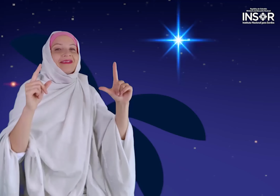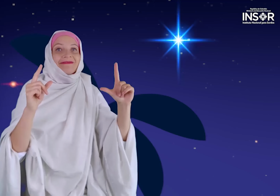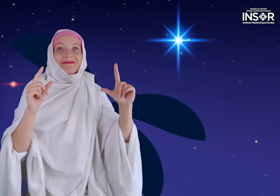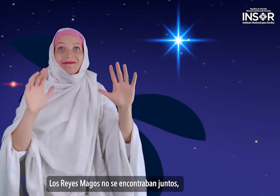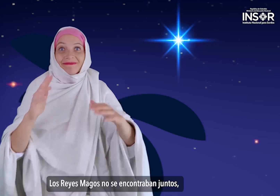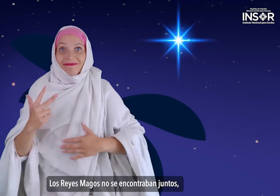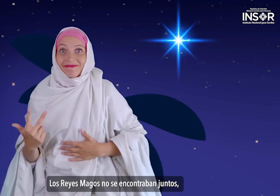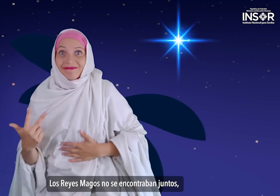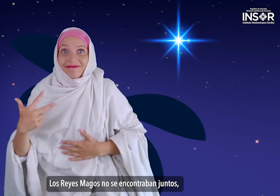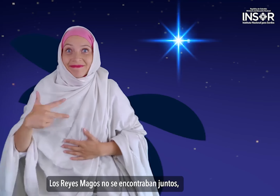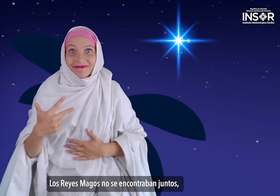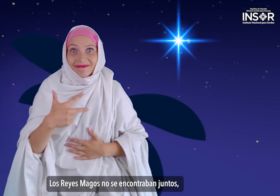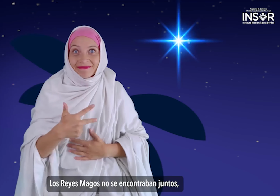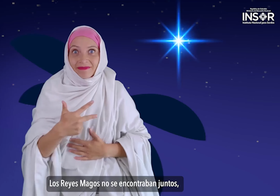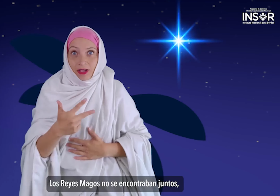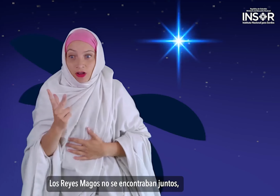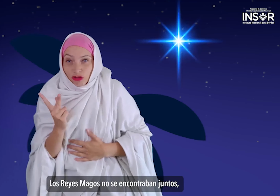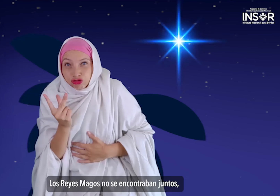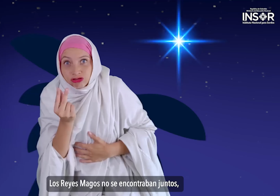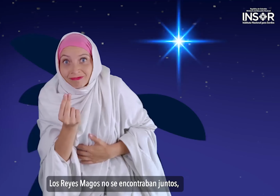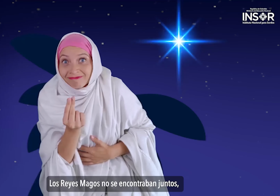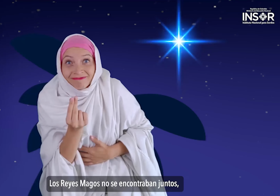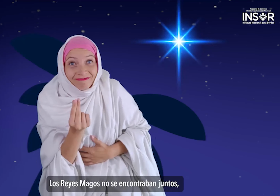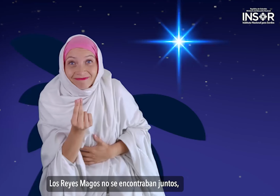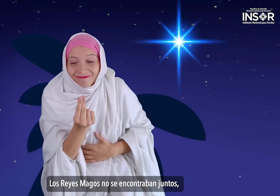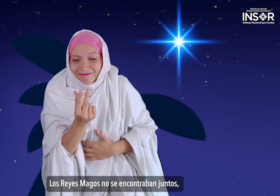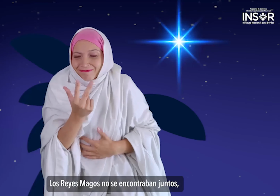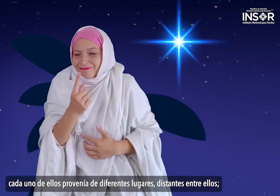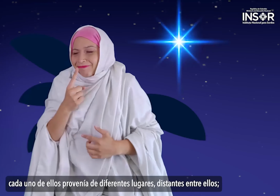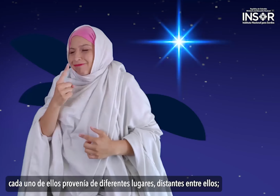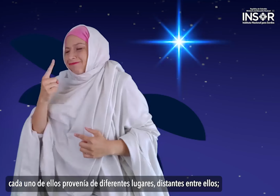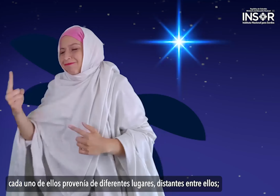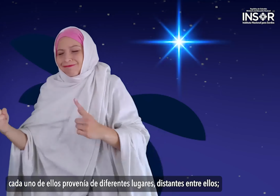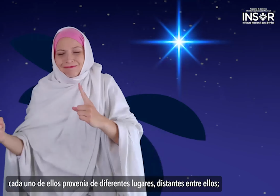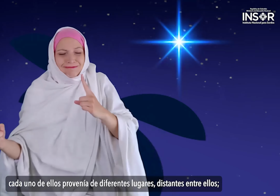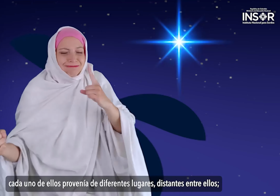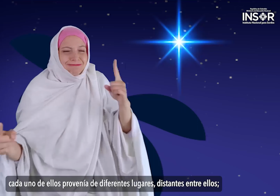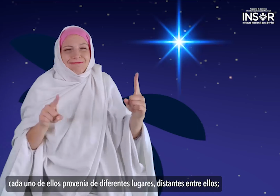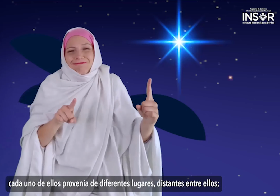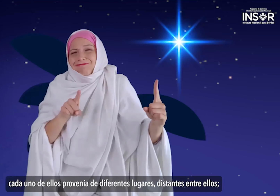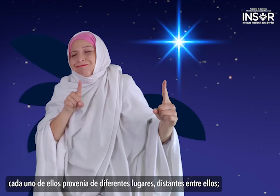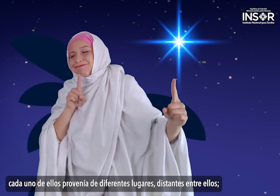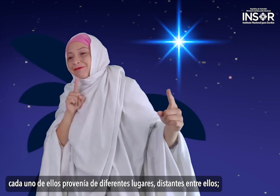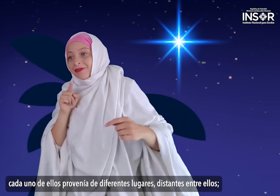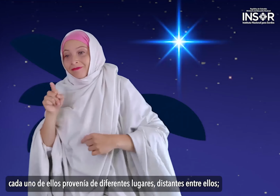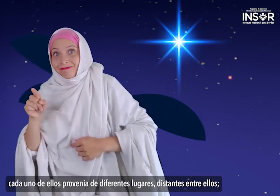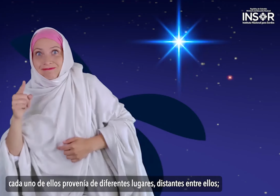Los reyes magos no se encontraban juntos. Cada uno de ellos provenía de diferentes